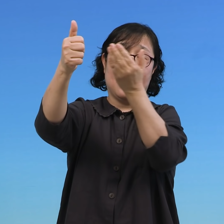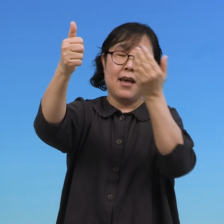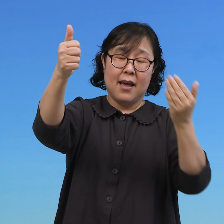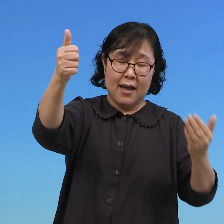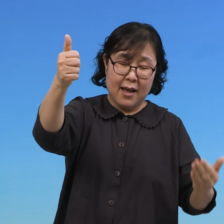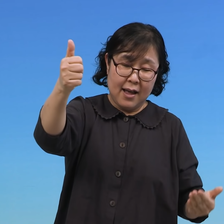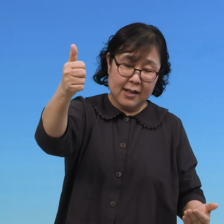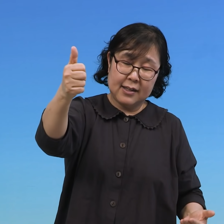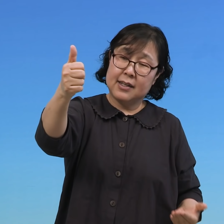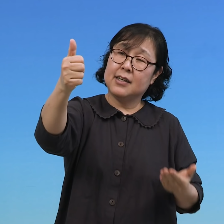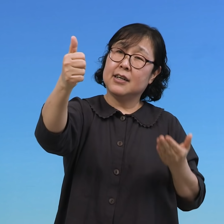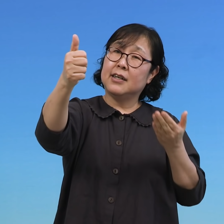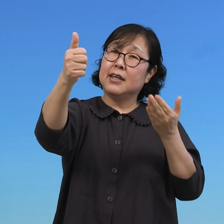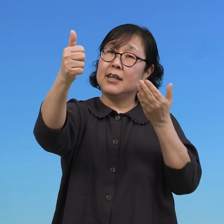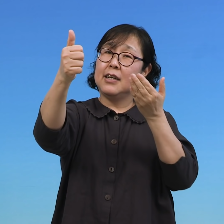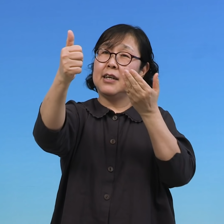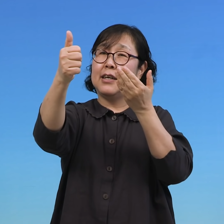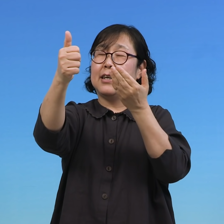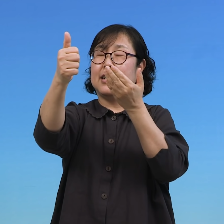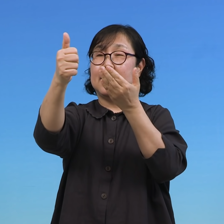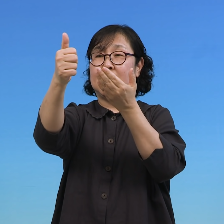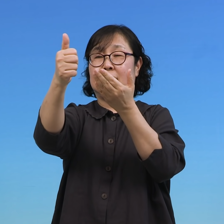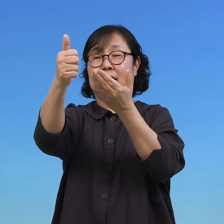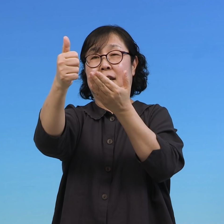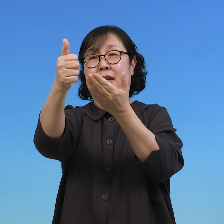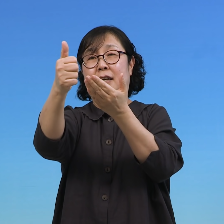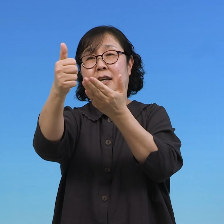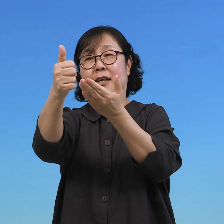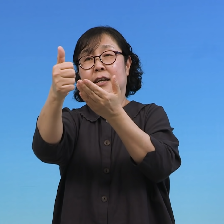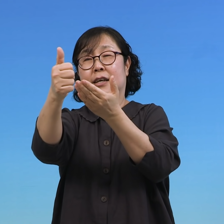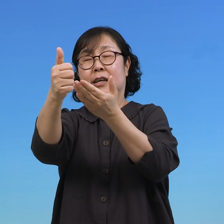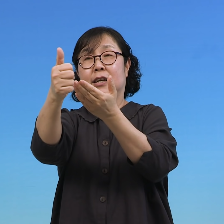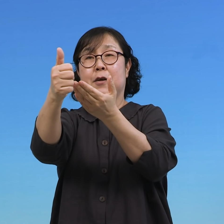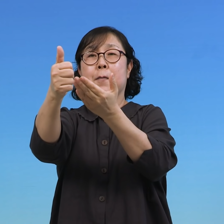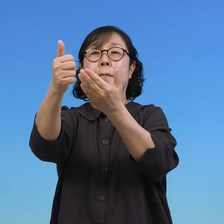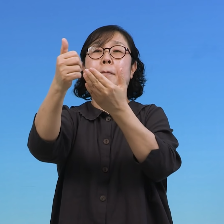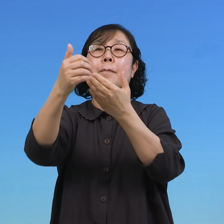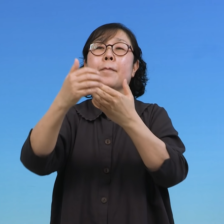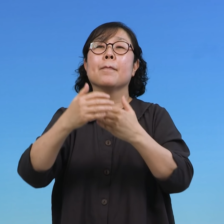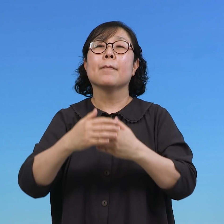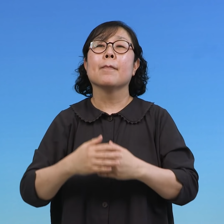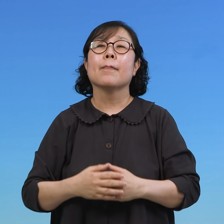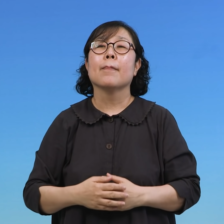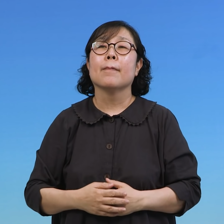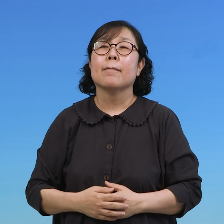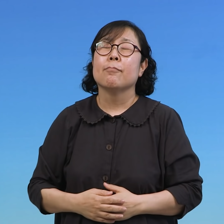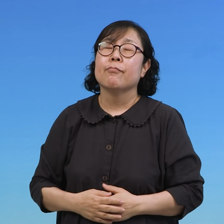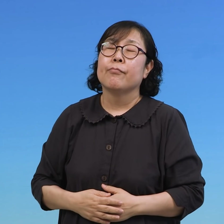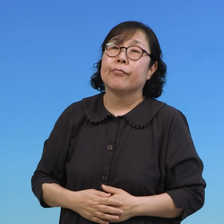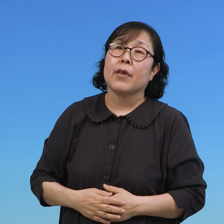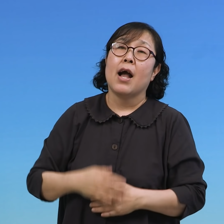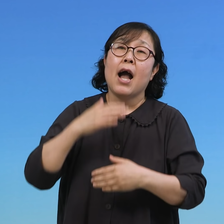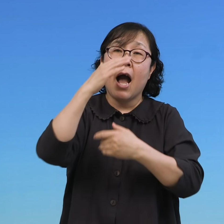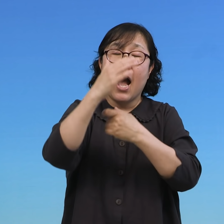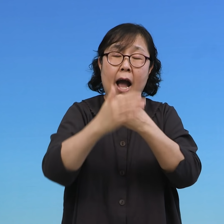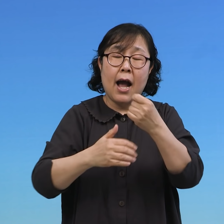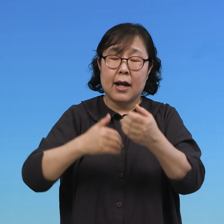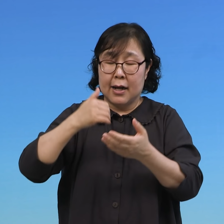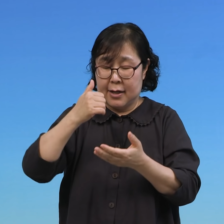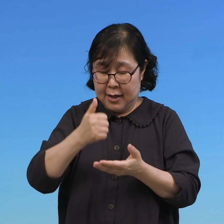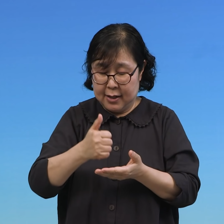주님께 원합니다. 우리 다 자리에서 일어나셔서 하나님의 사랑이